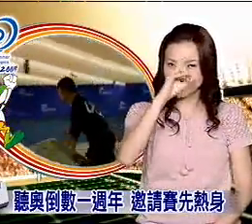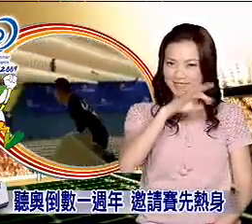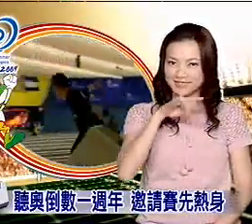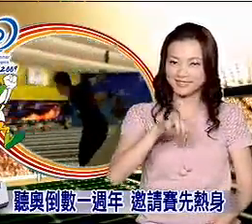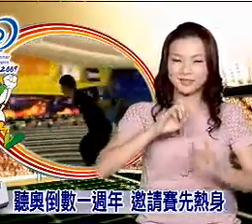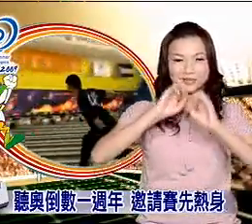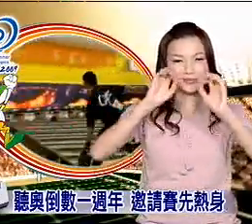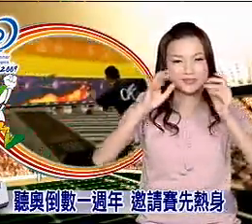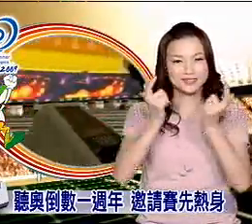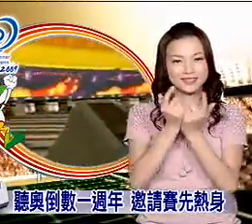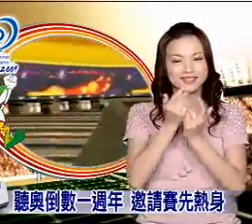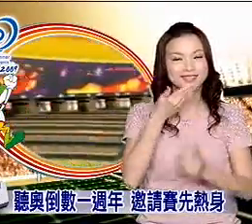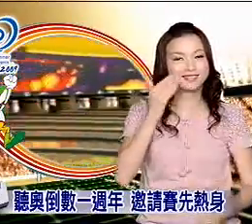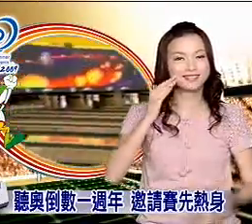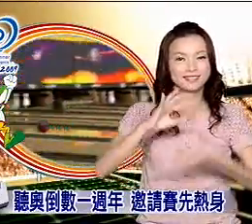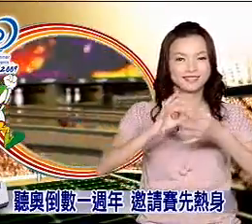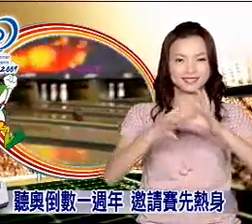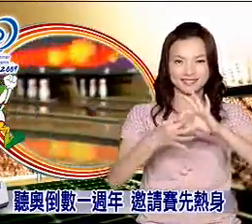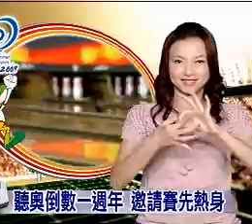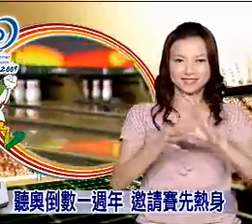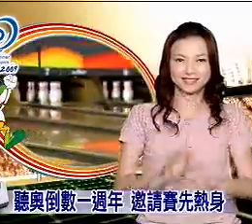听障奥运来造势。